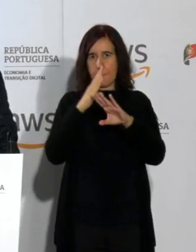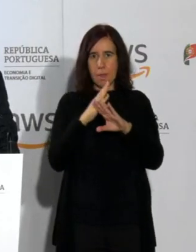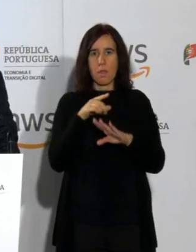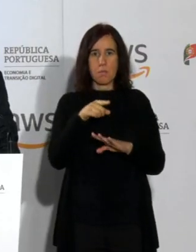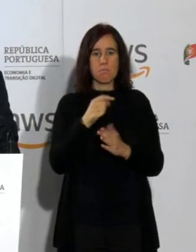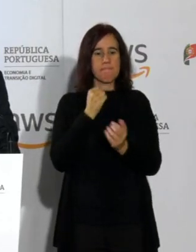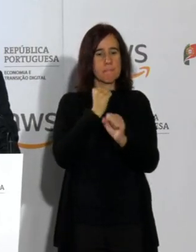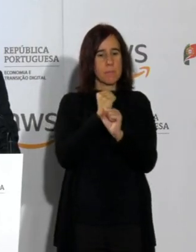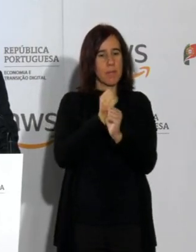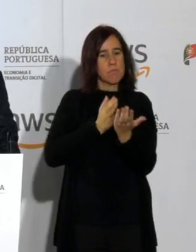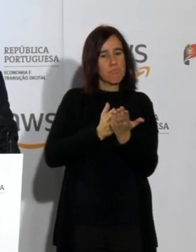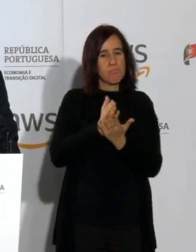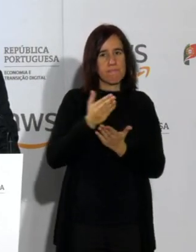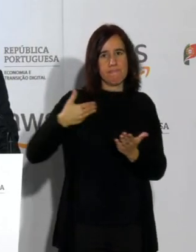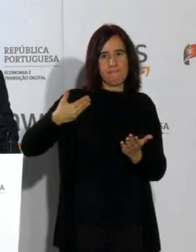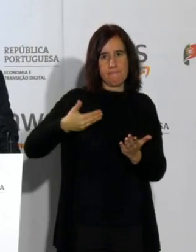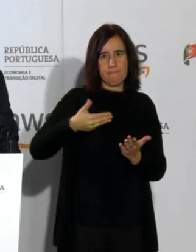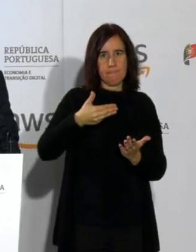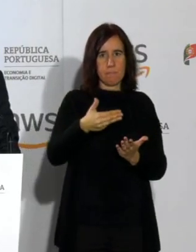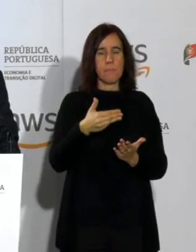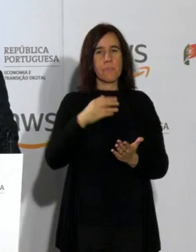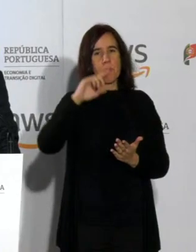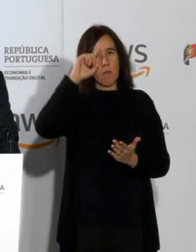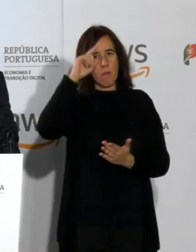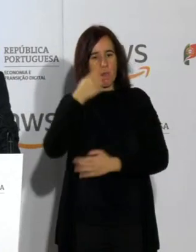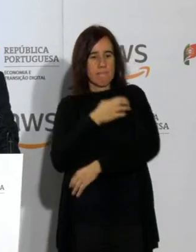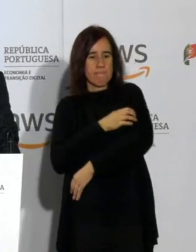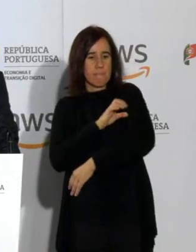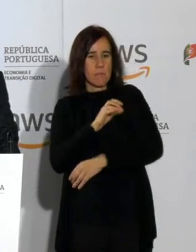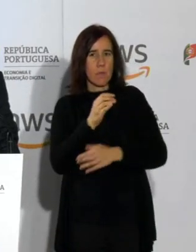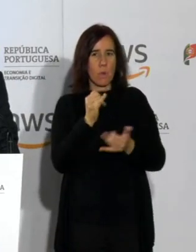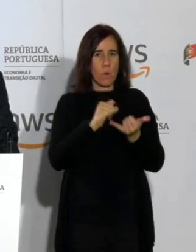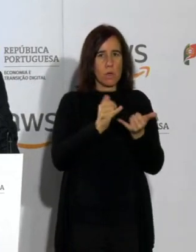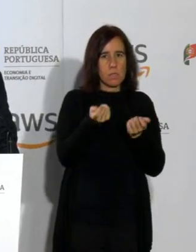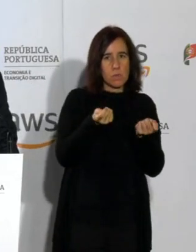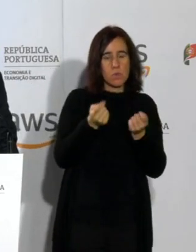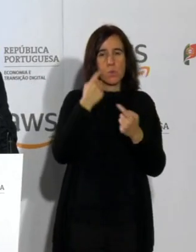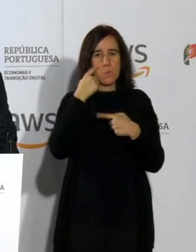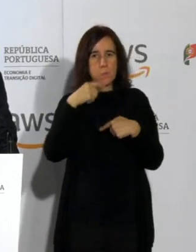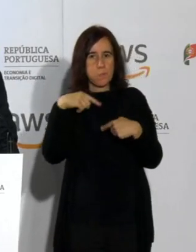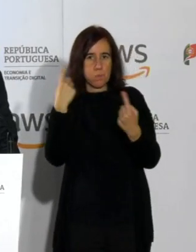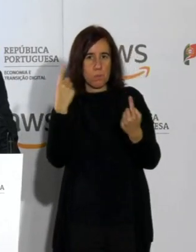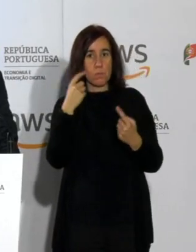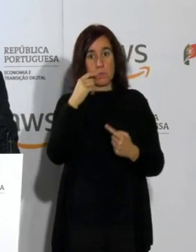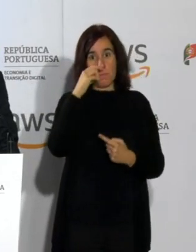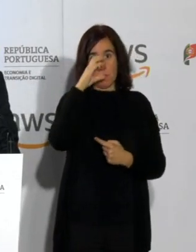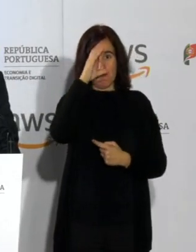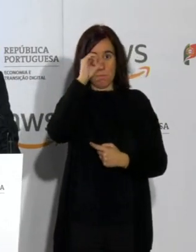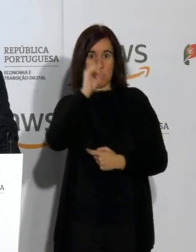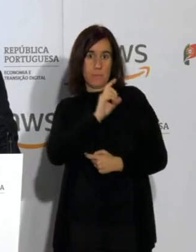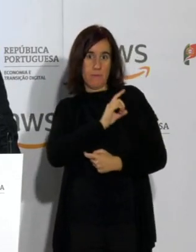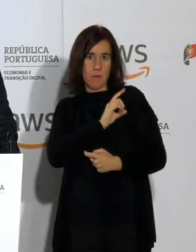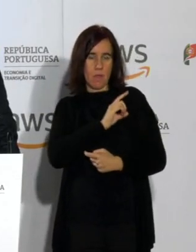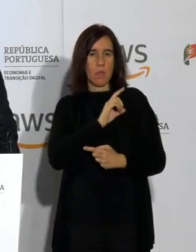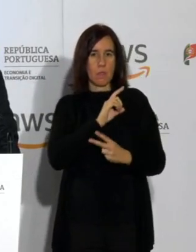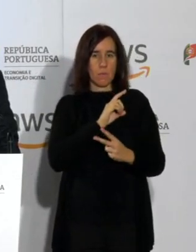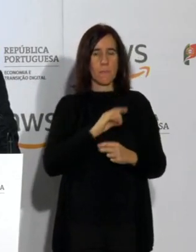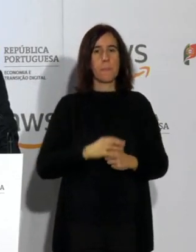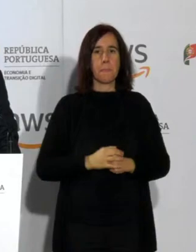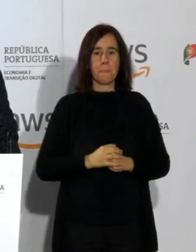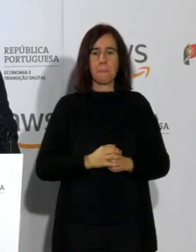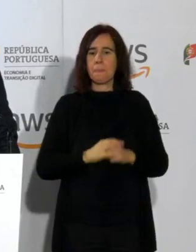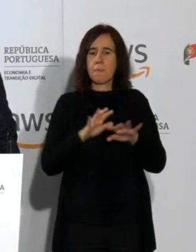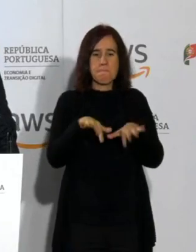trabalho que temos vindo a desenvolver, capacitar organizações públicas e privadas, de qualquer dimensão